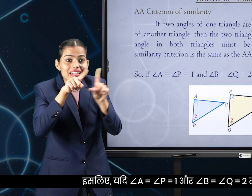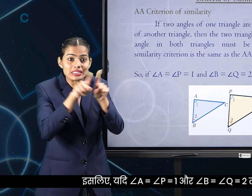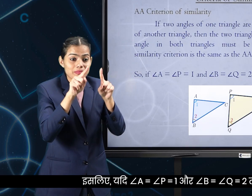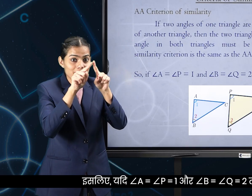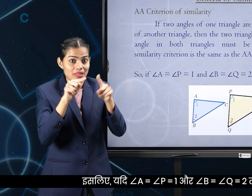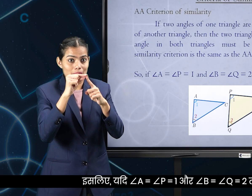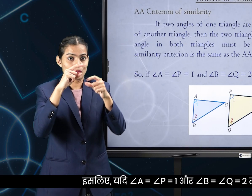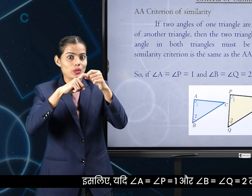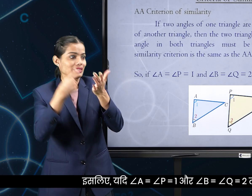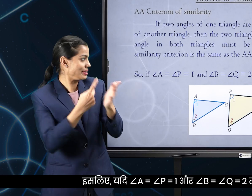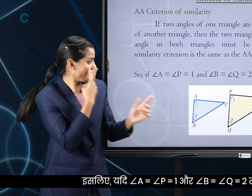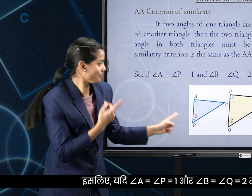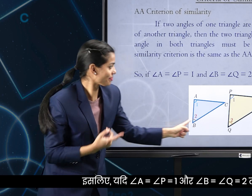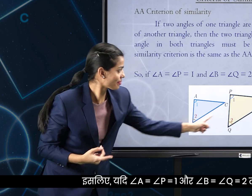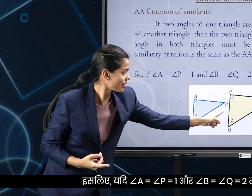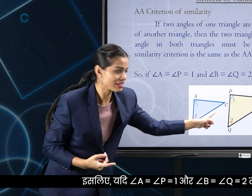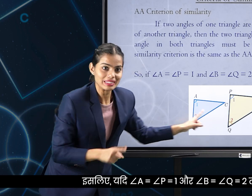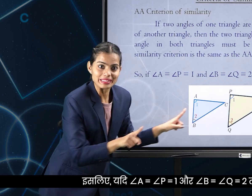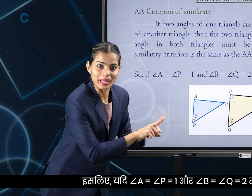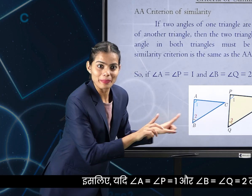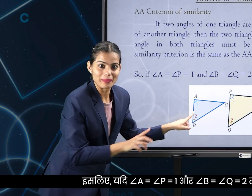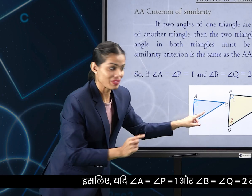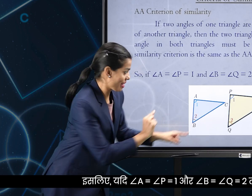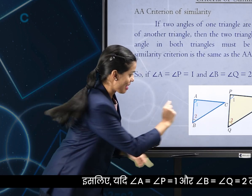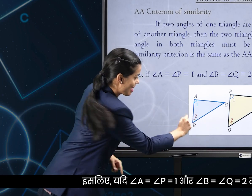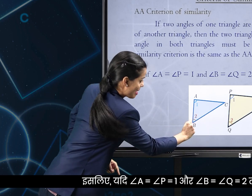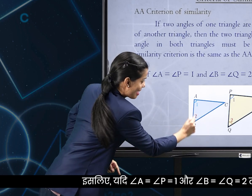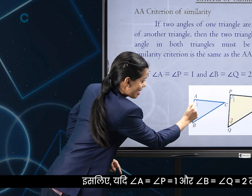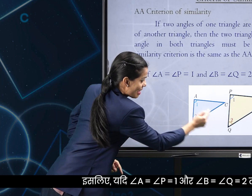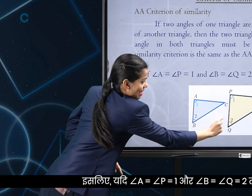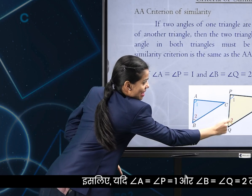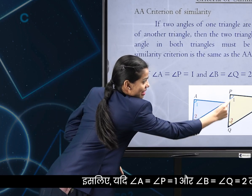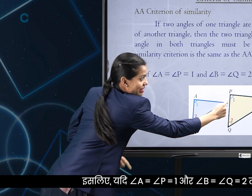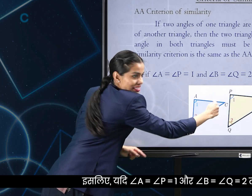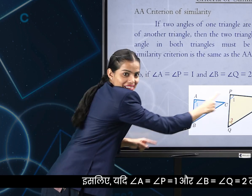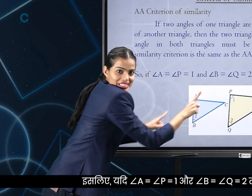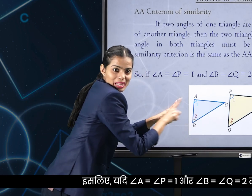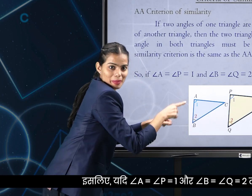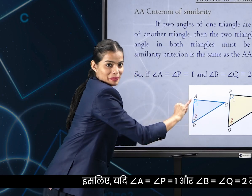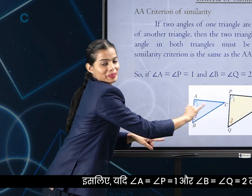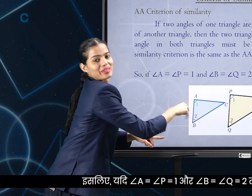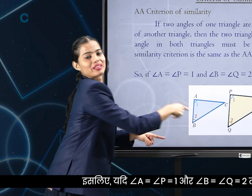क्यू इज इक्वल 2, तो त्रिभुज एबीसी सिमिलर टू त्रिभुज पी क्यू आर है।